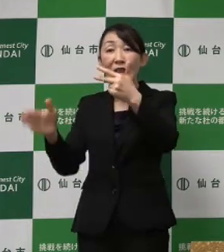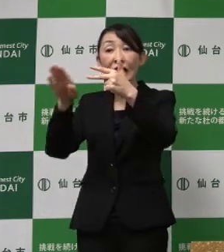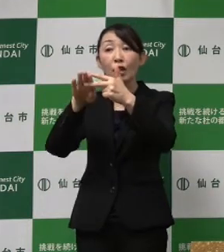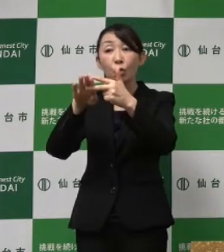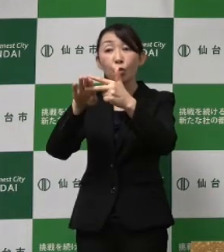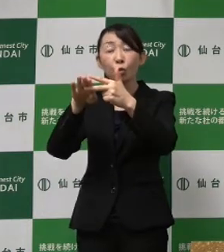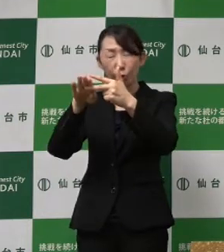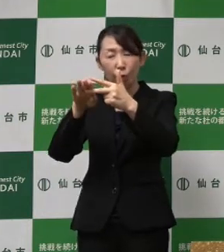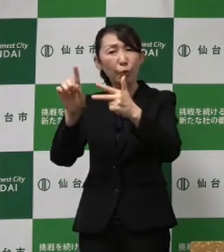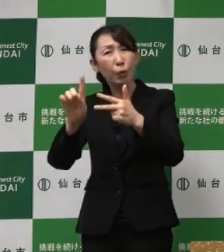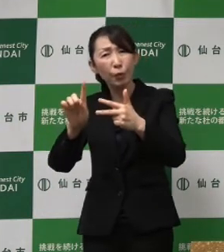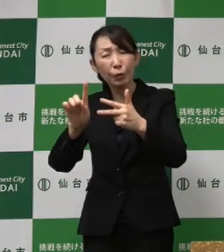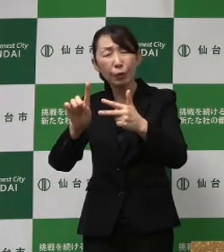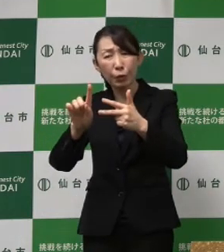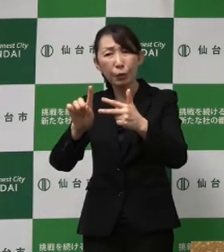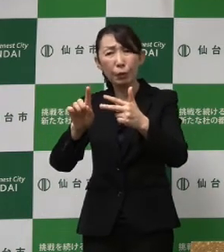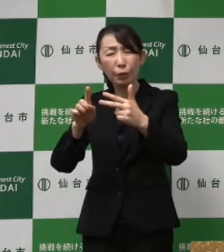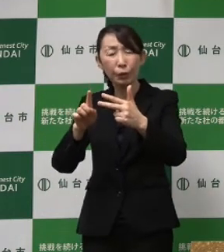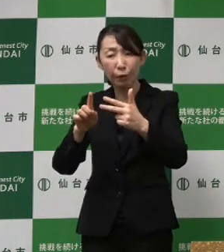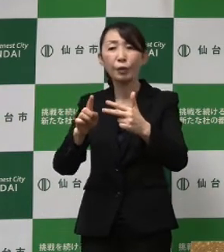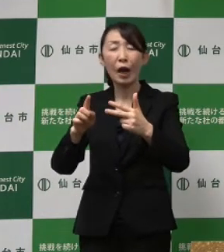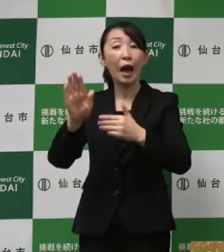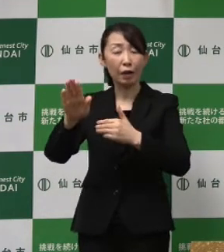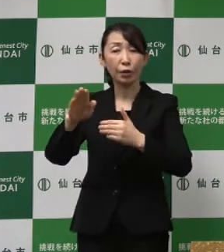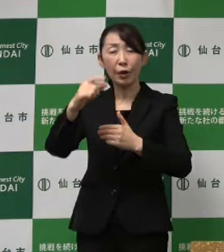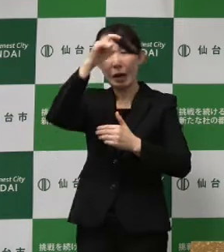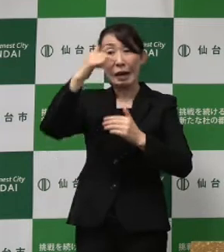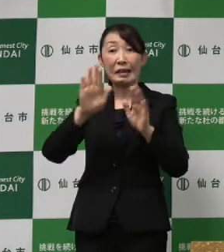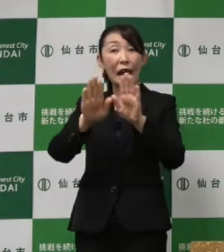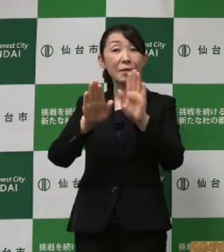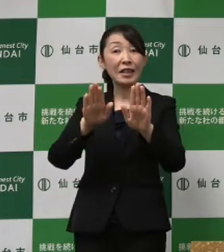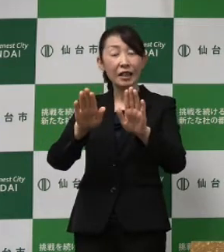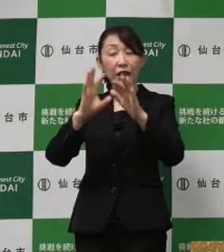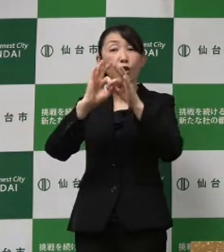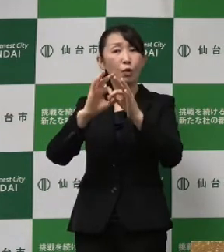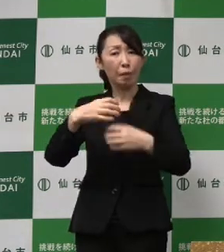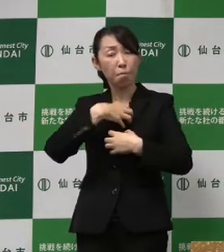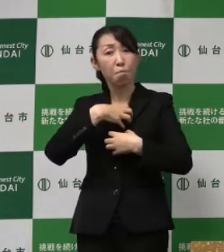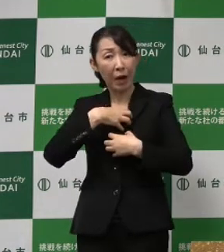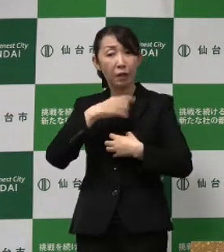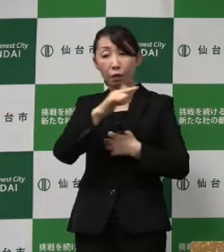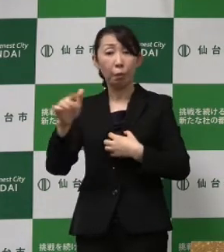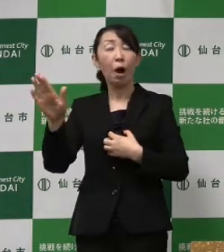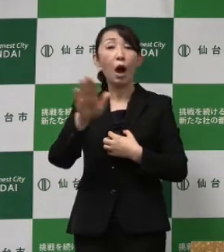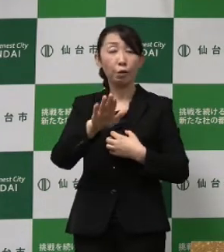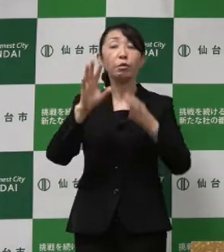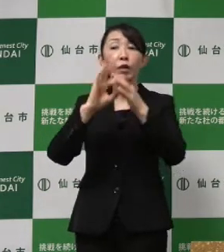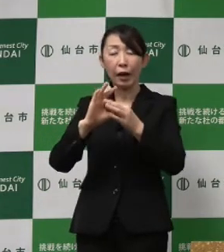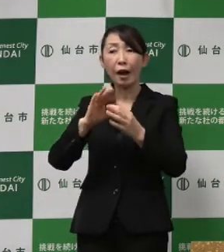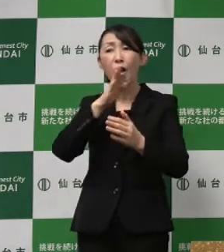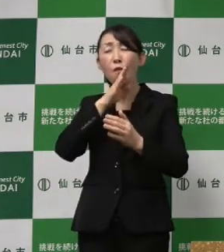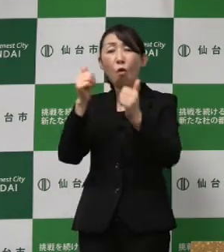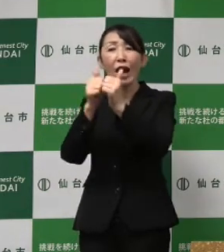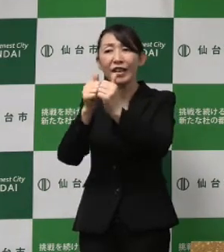しまいます。でまた警備のこと等々を考えますと、やはりここは本体の誘致では